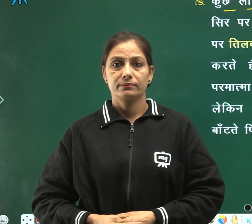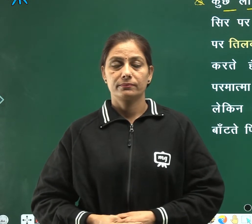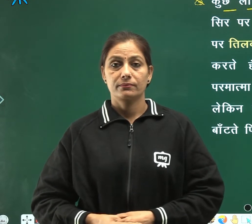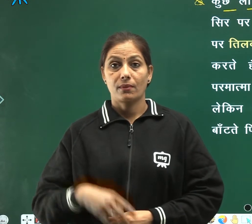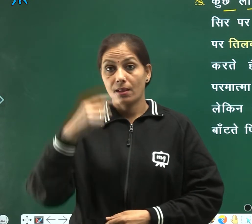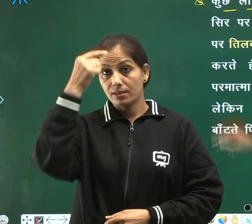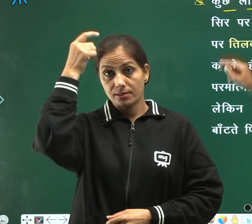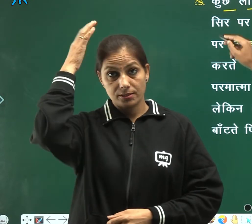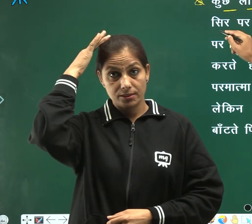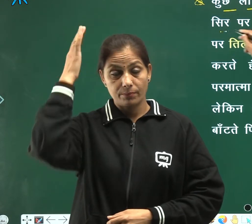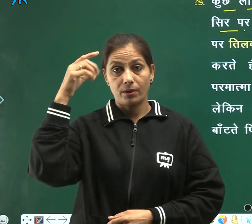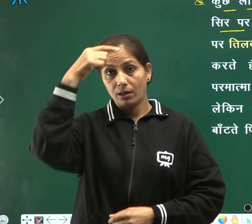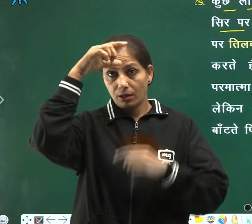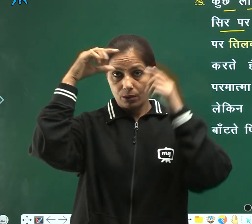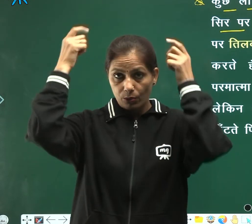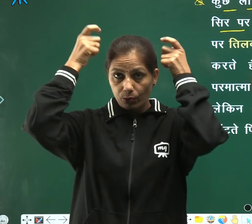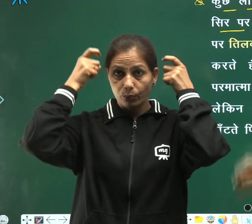सिर पर टोपी